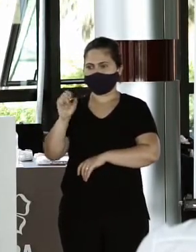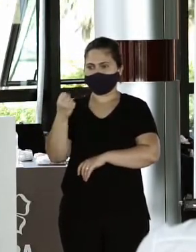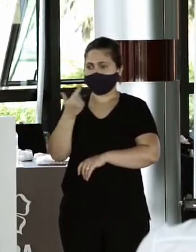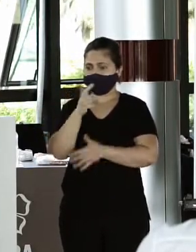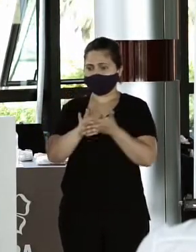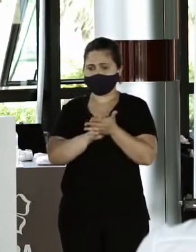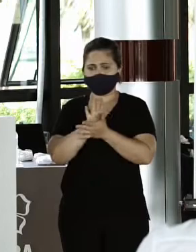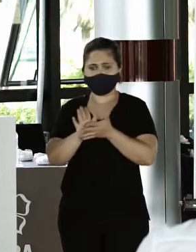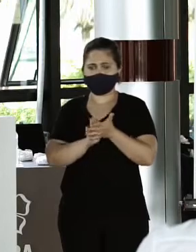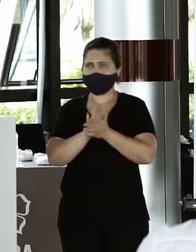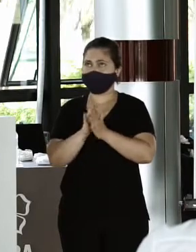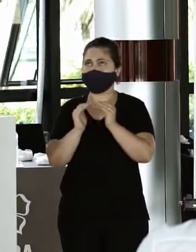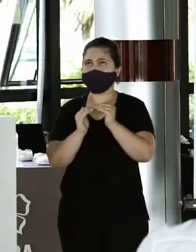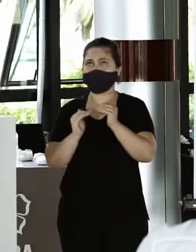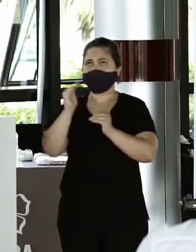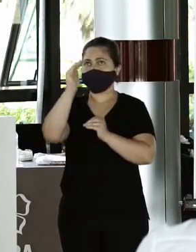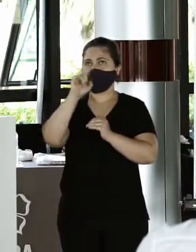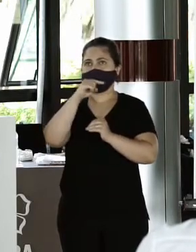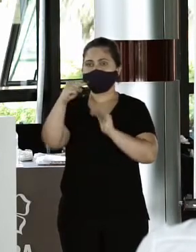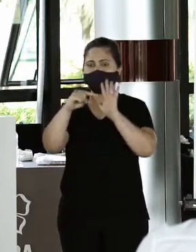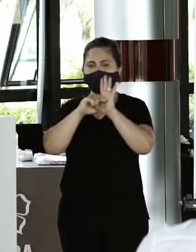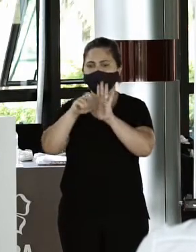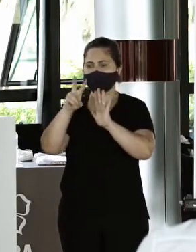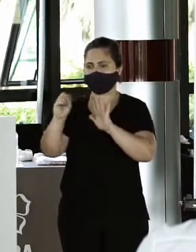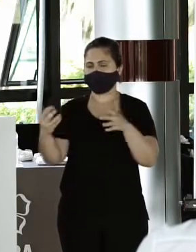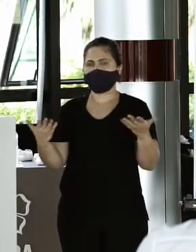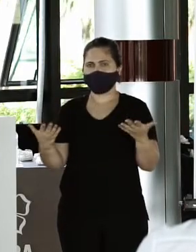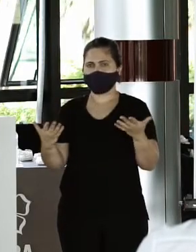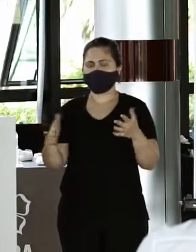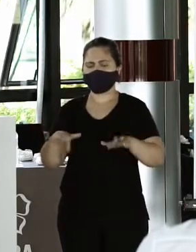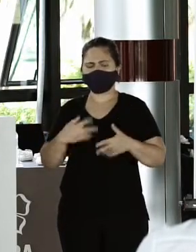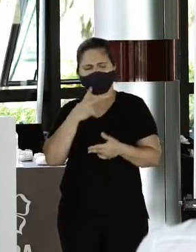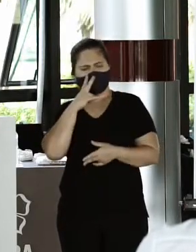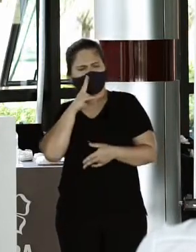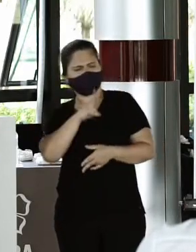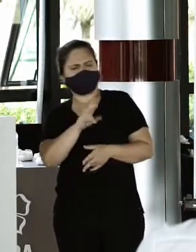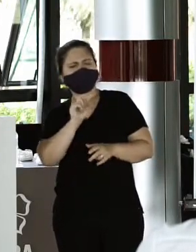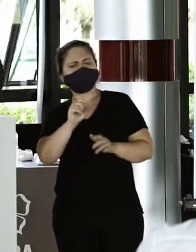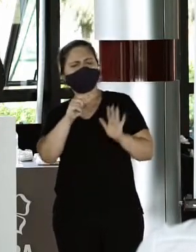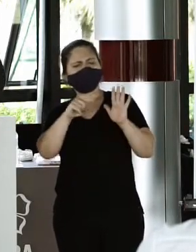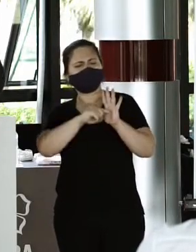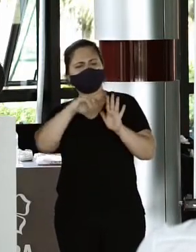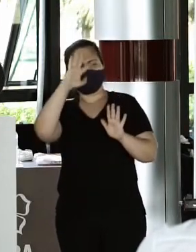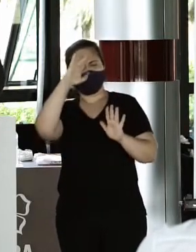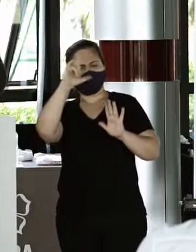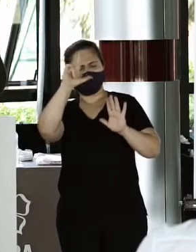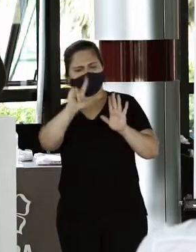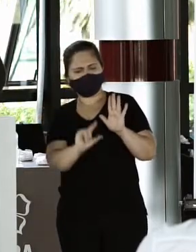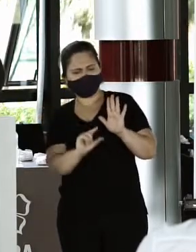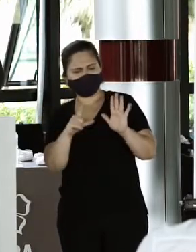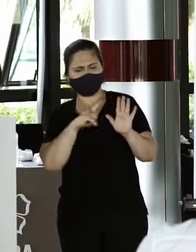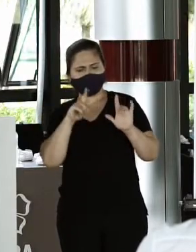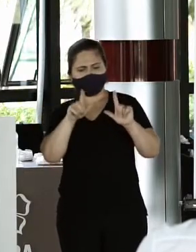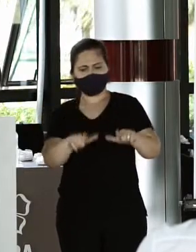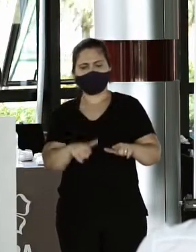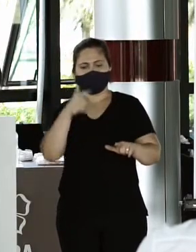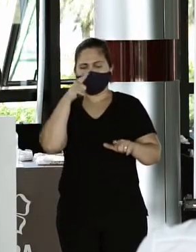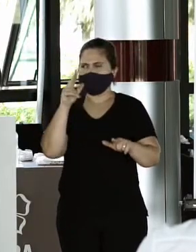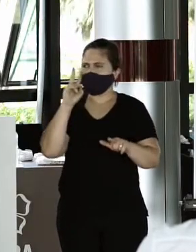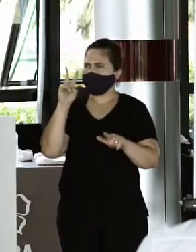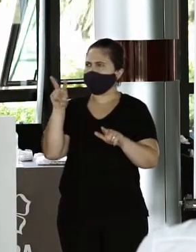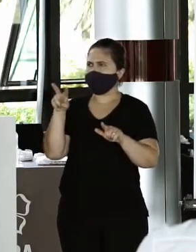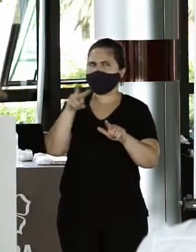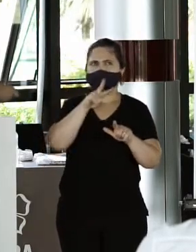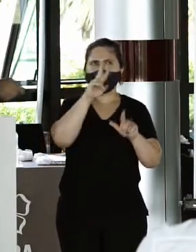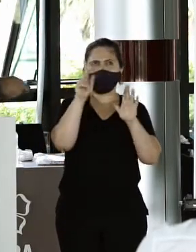estivesse a menos 20 graus Celsius. Então, o que eu faço? Eu vejo qual a temperatura mínima que eu tenho ali no local, que eu consigo ver no